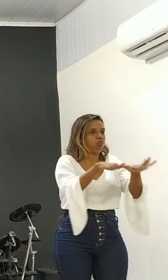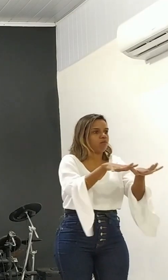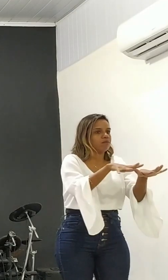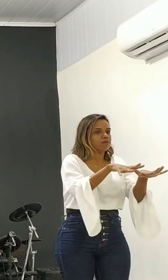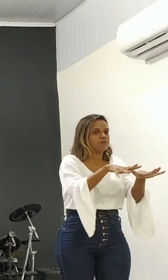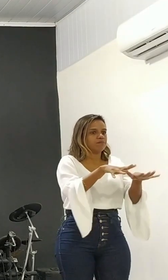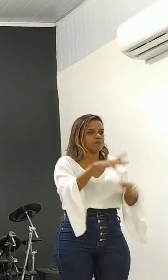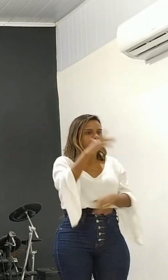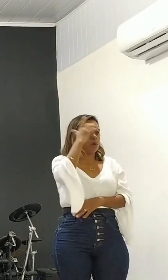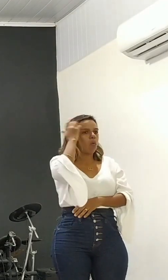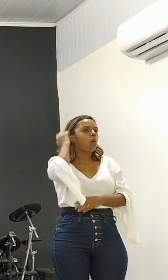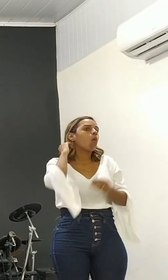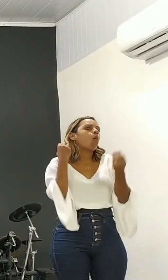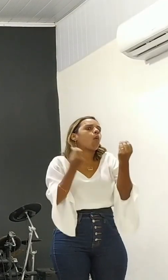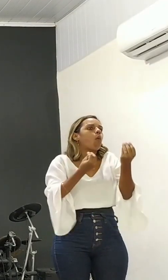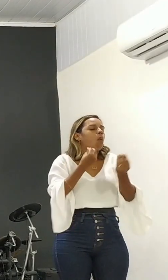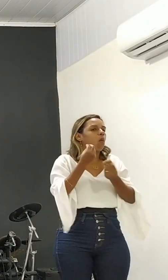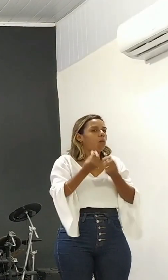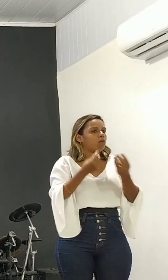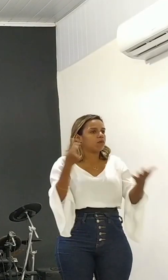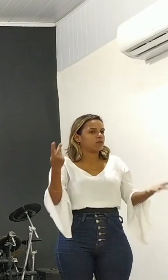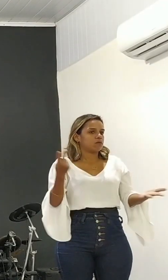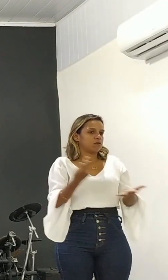te mostrar como que isso está acontecendo.